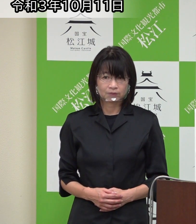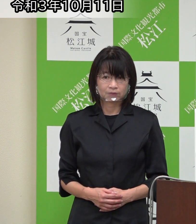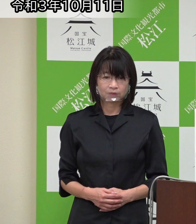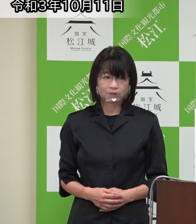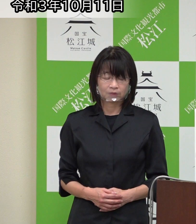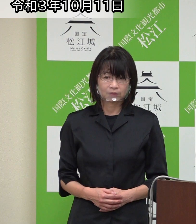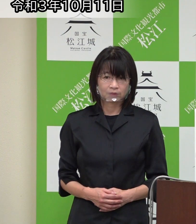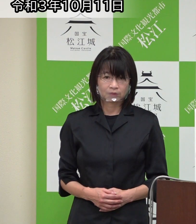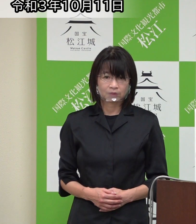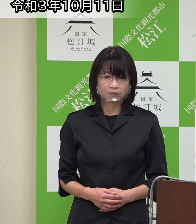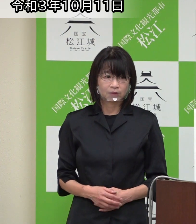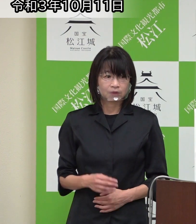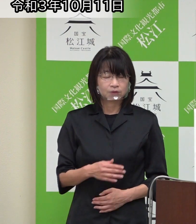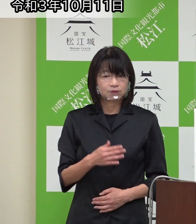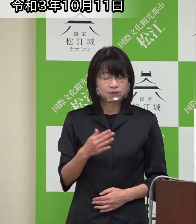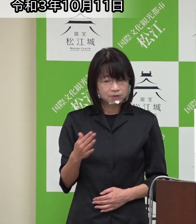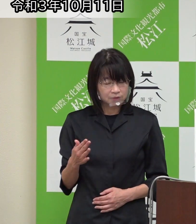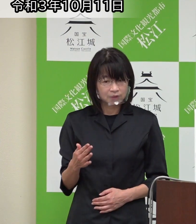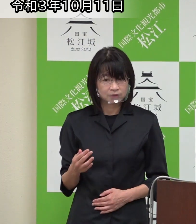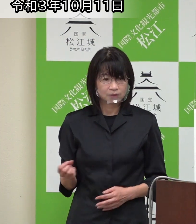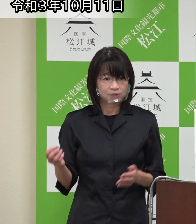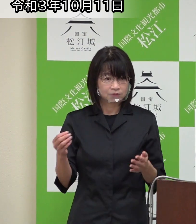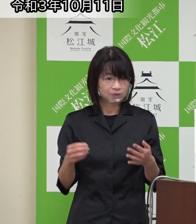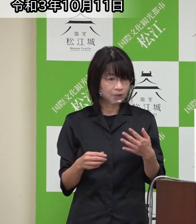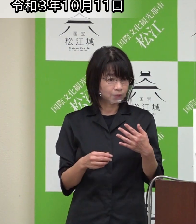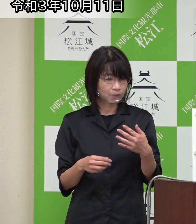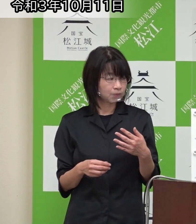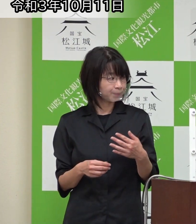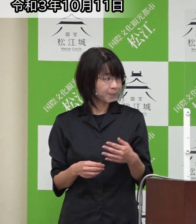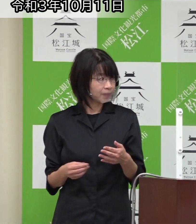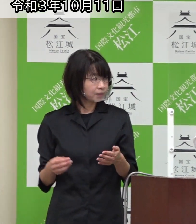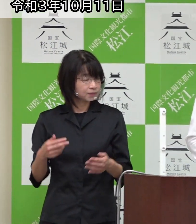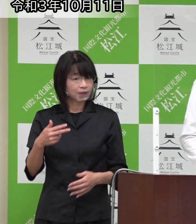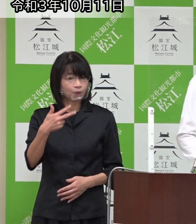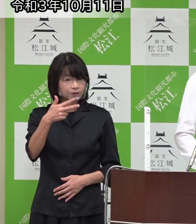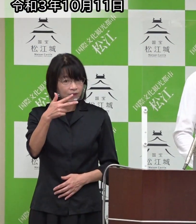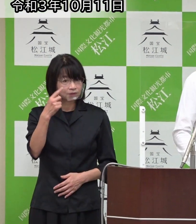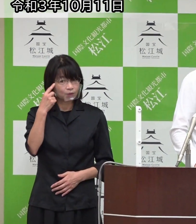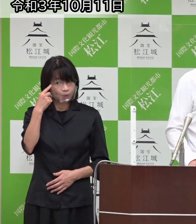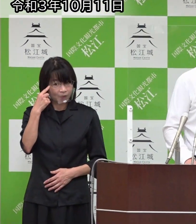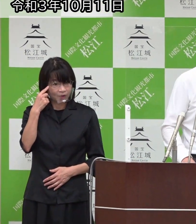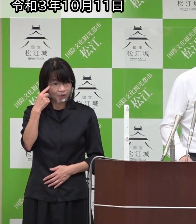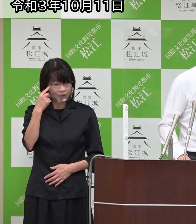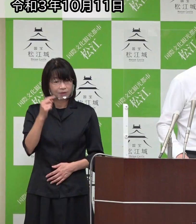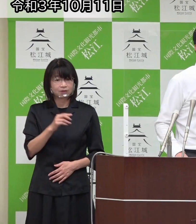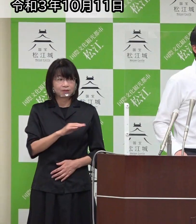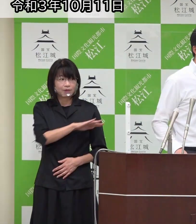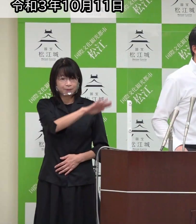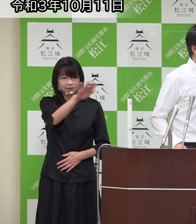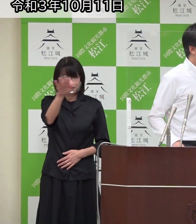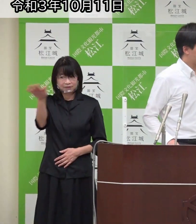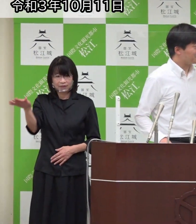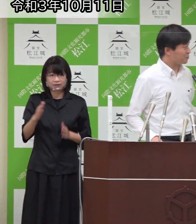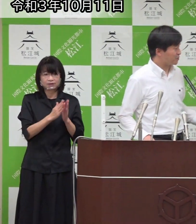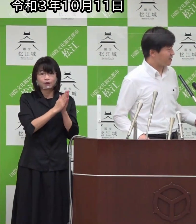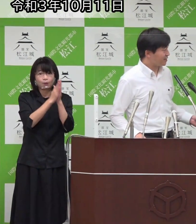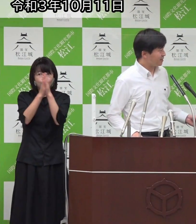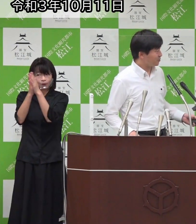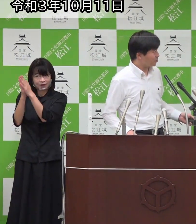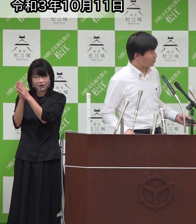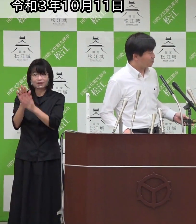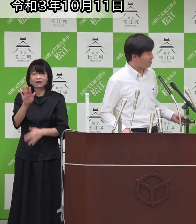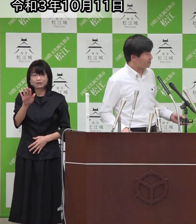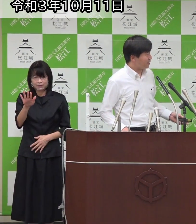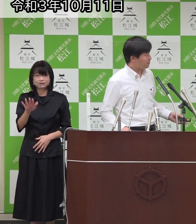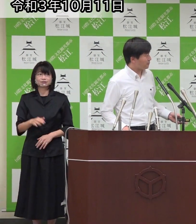よろしければちょっとこちらの方からですね、皆様にお願いがありまして、すみません、ちょっと時間が